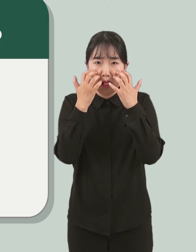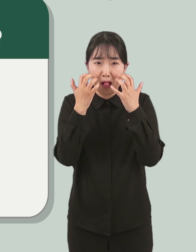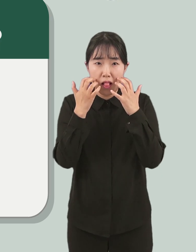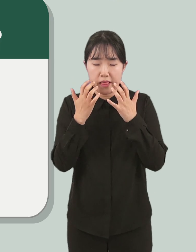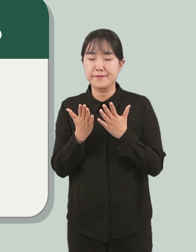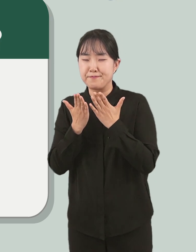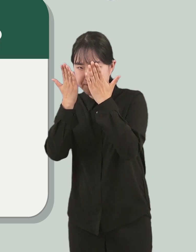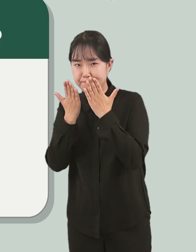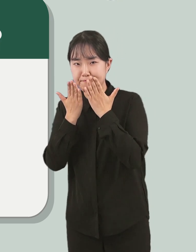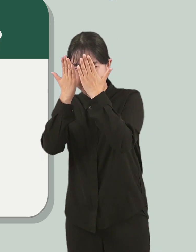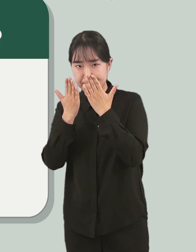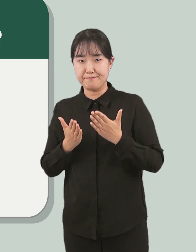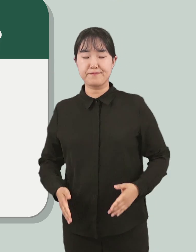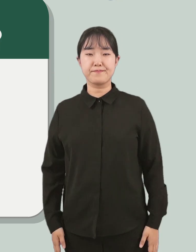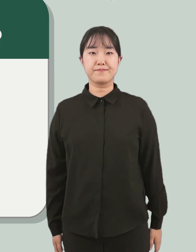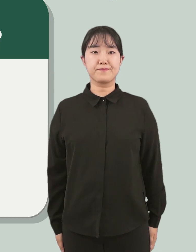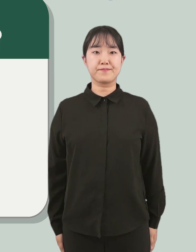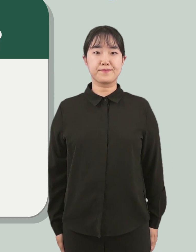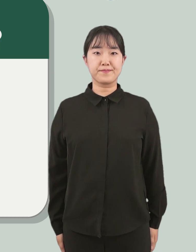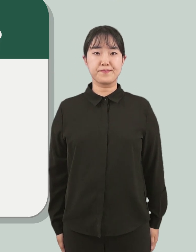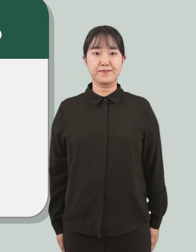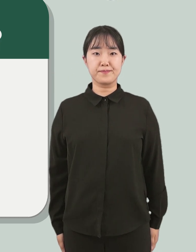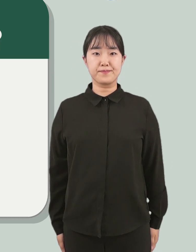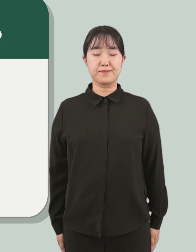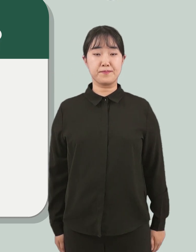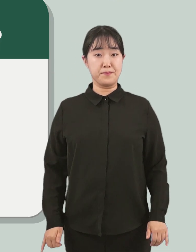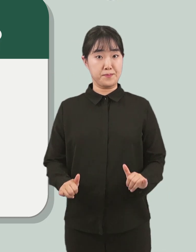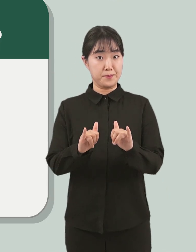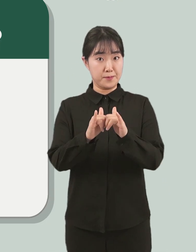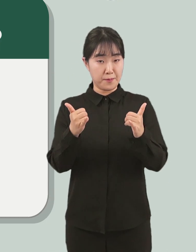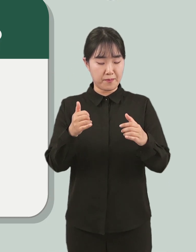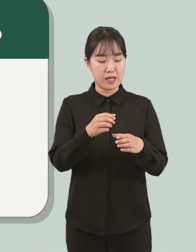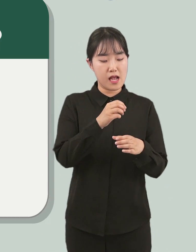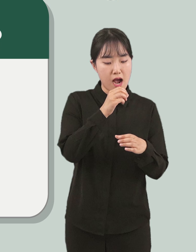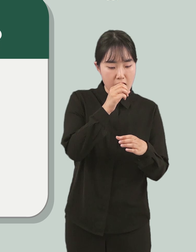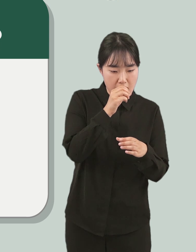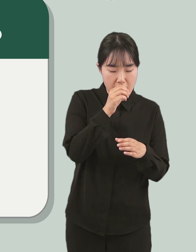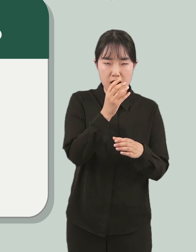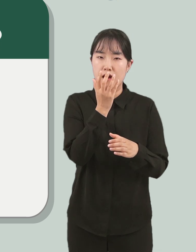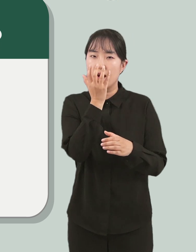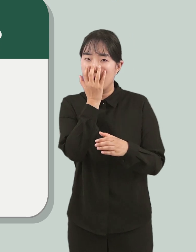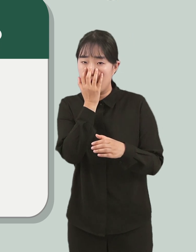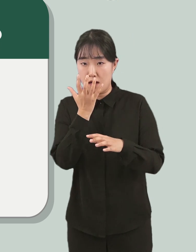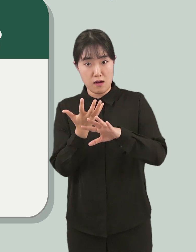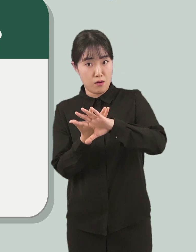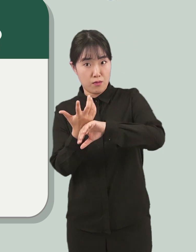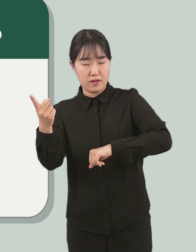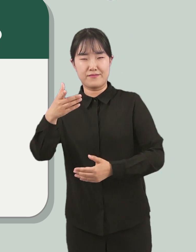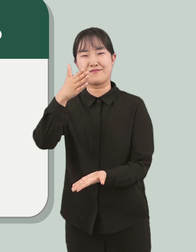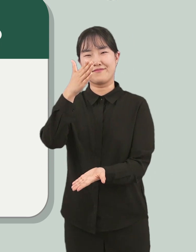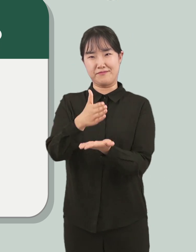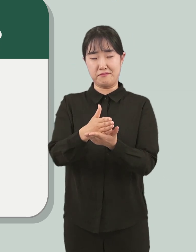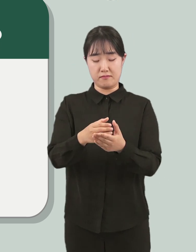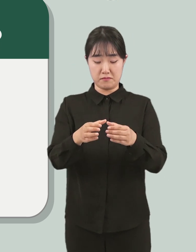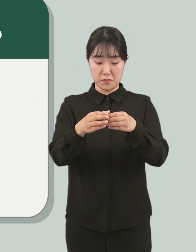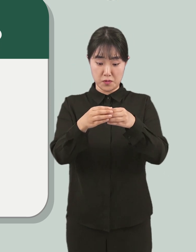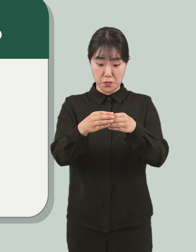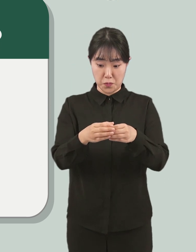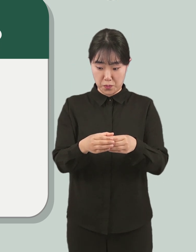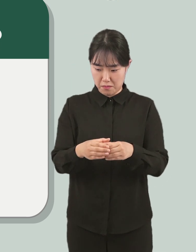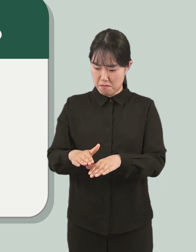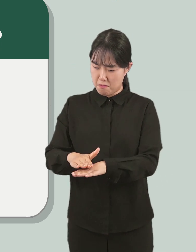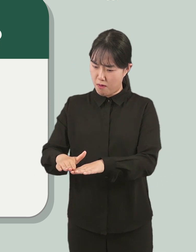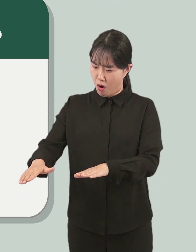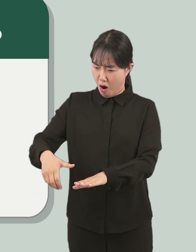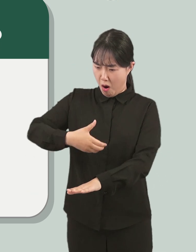잔류 약물이 얼굴에 남지 않도록 물로 닦아줍니다. 이 제품은 인체 사용만 허용되며 바닥에 떨어뜨리는